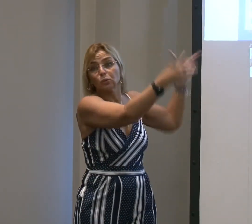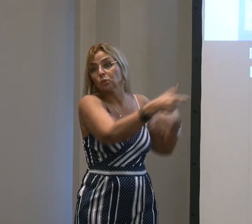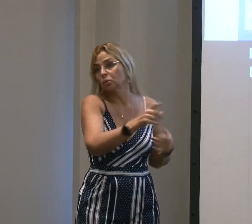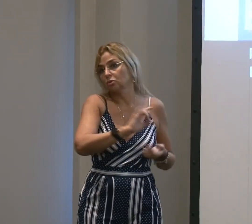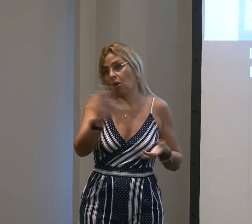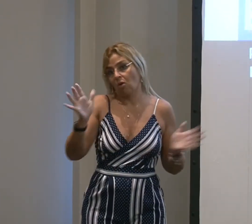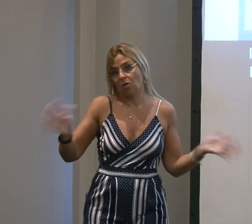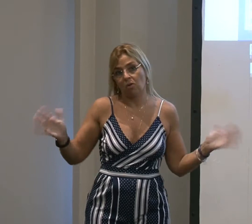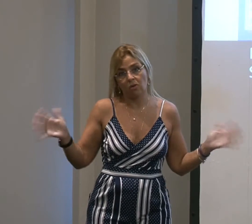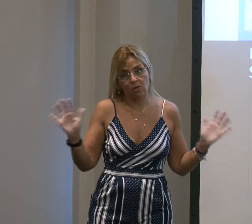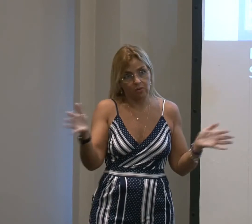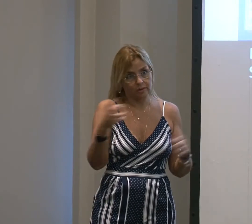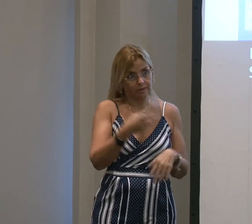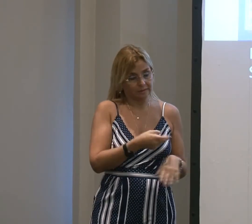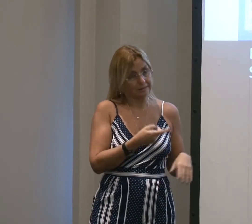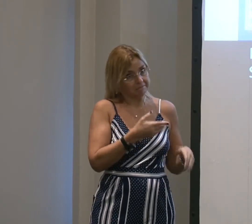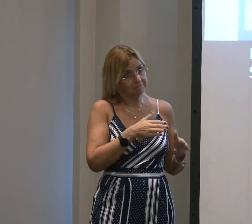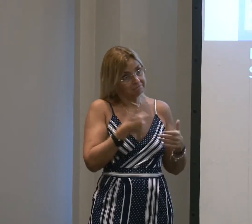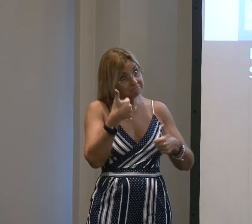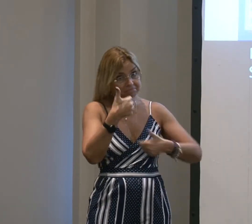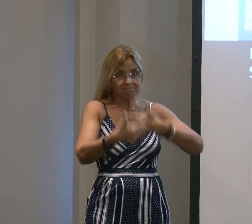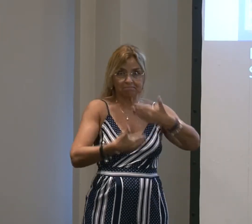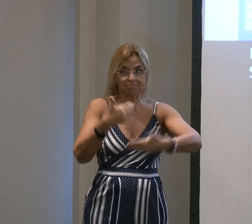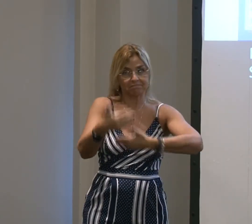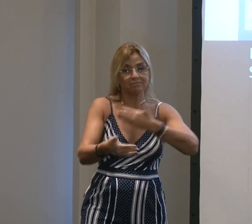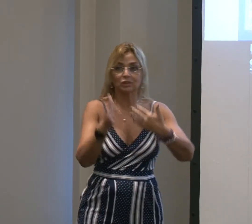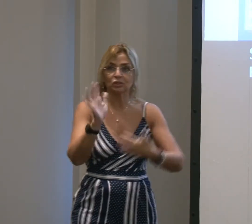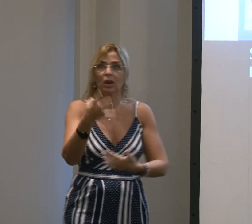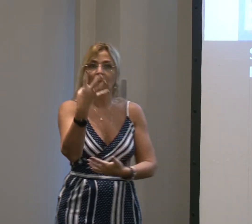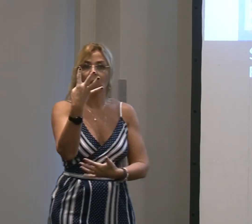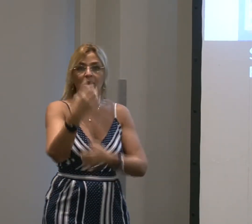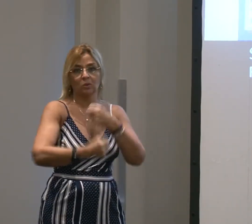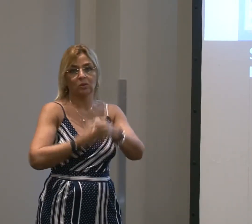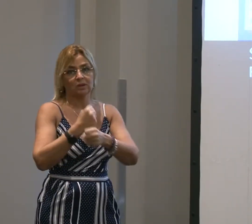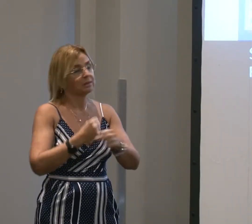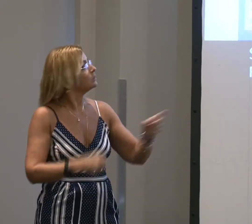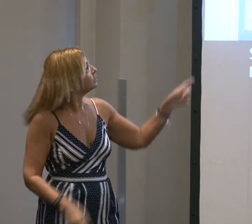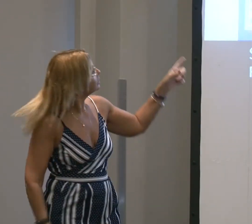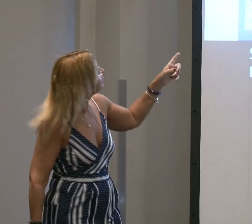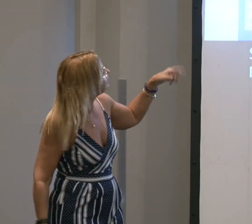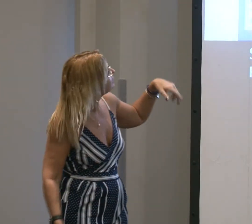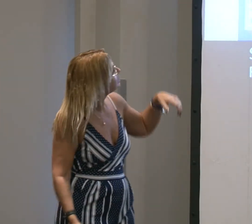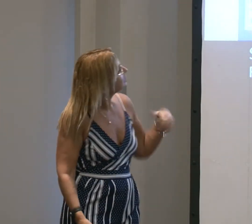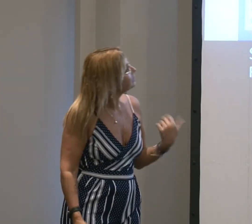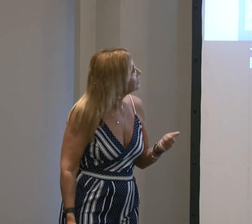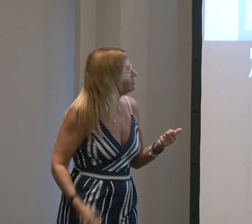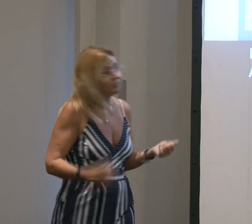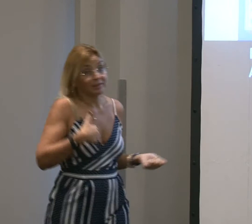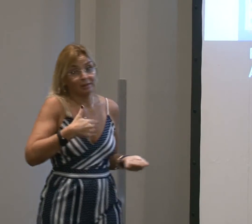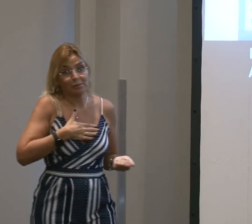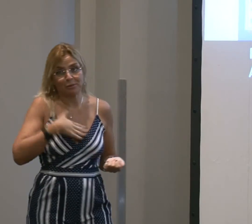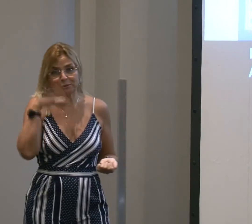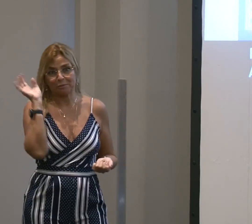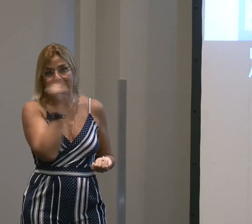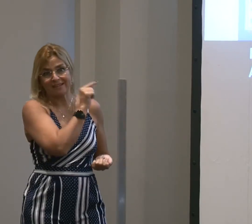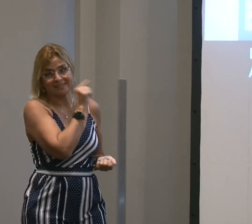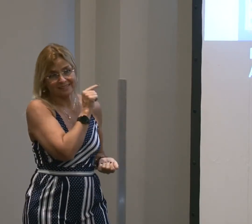cursos específicos. Mas esses encontros acontecem para que médicos, enfermeiros, fonoaudiólogos, eles